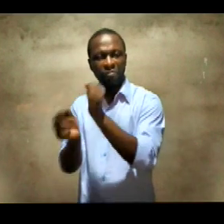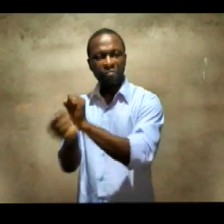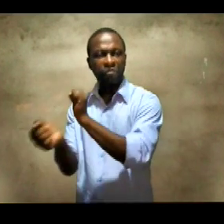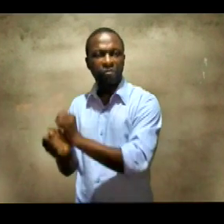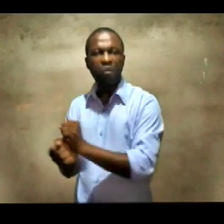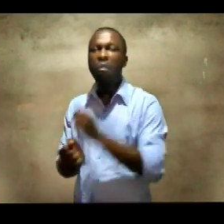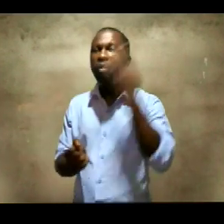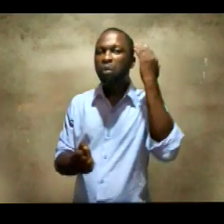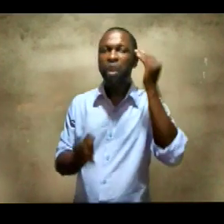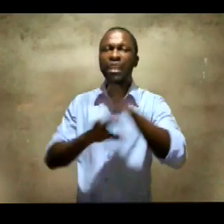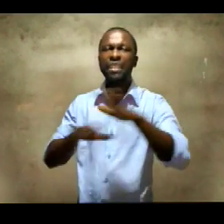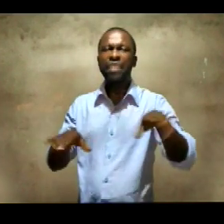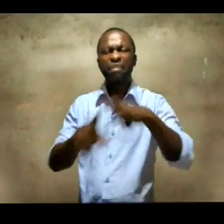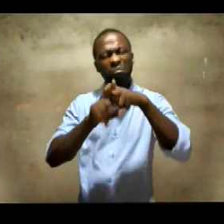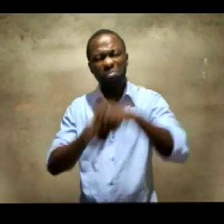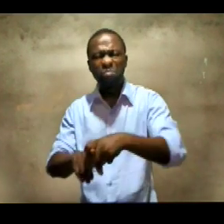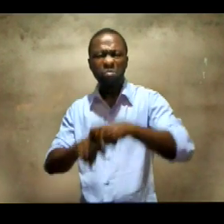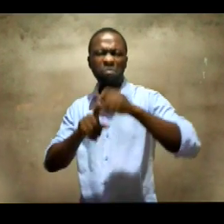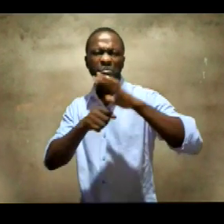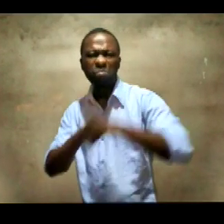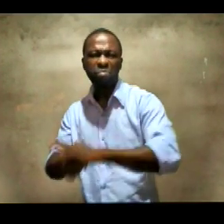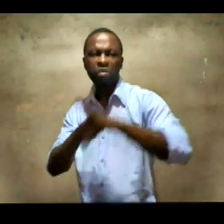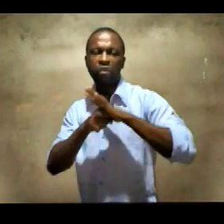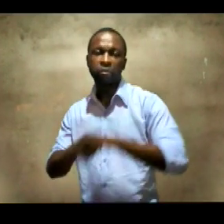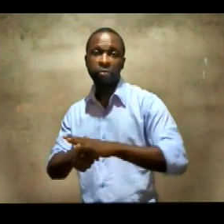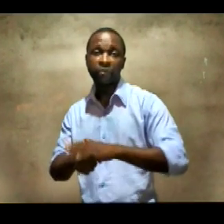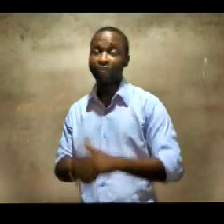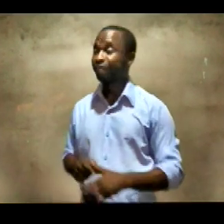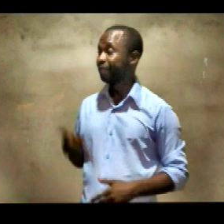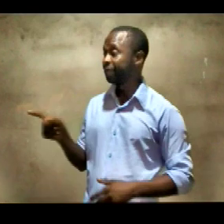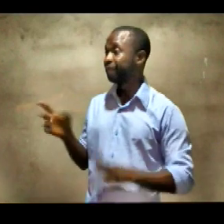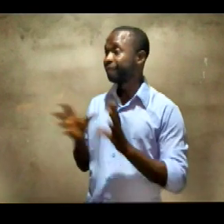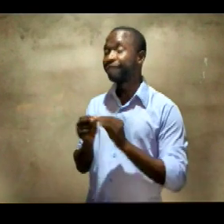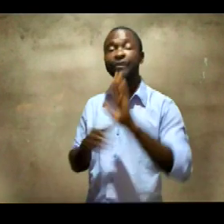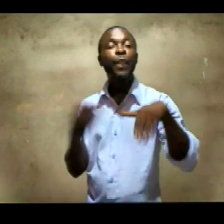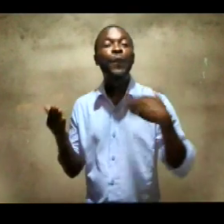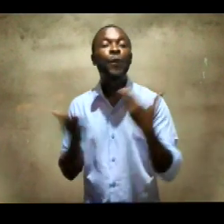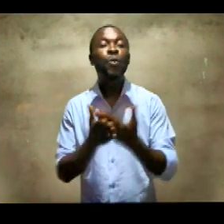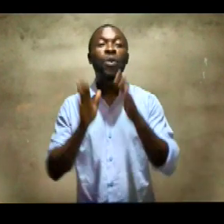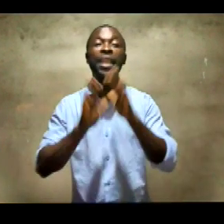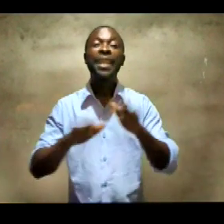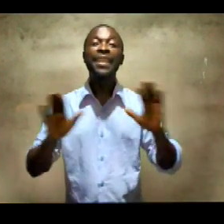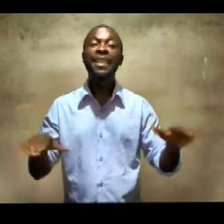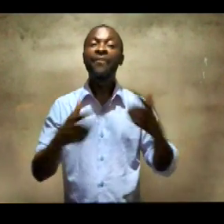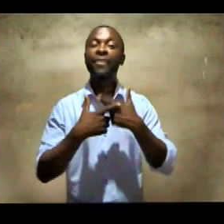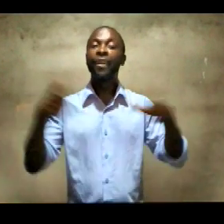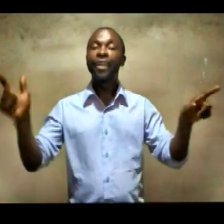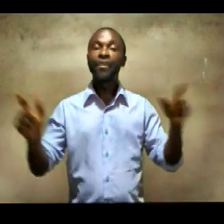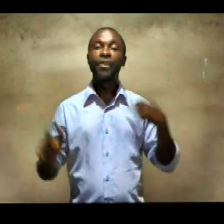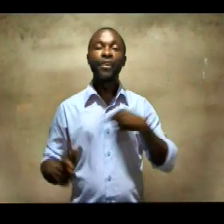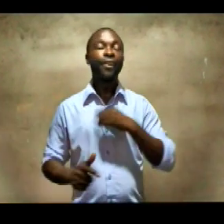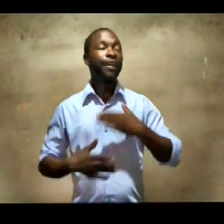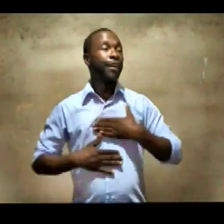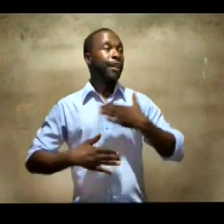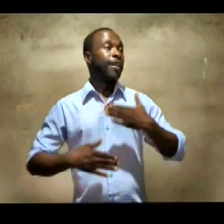été condamnées à 2 ans de prison avec sursis. Ils ont tous été libérés. C'était une satisfaction totale que nous avons. Maintenant,